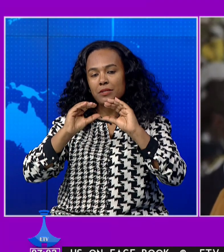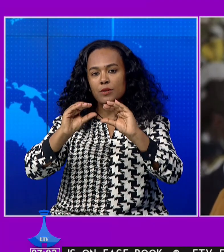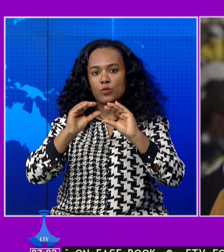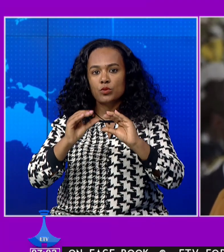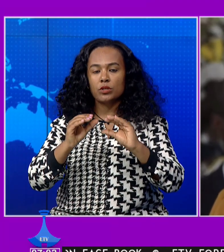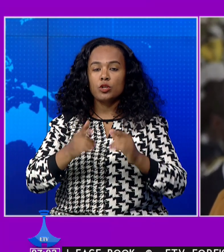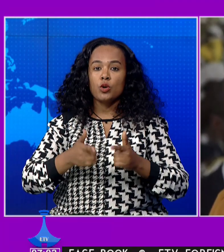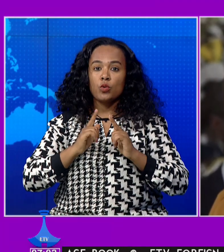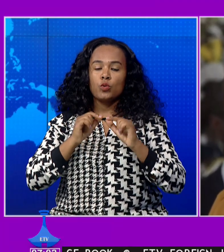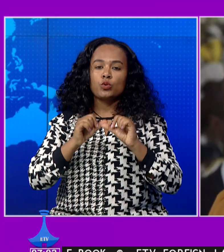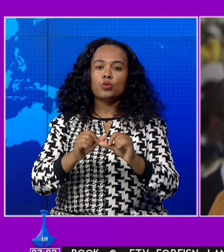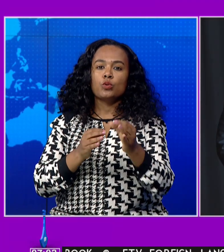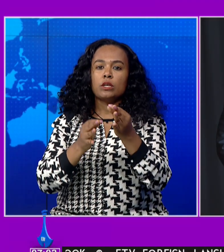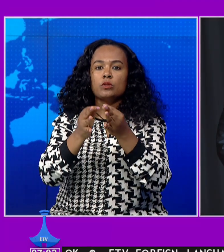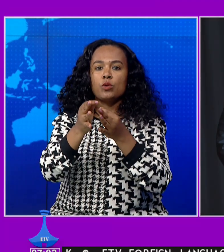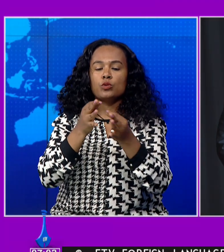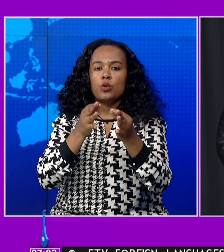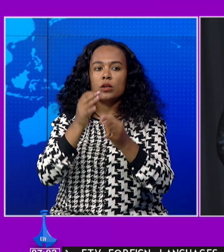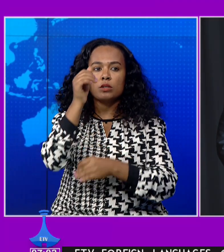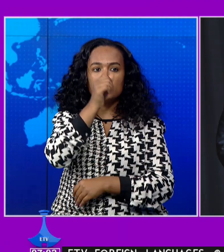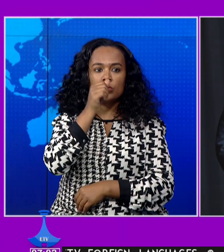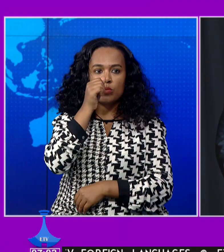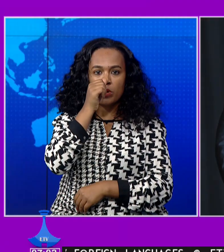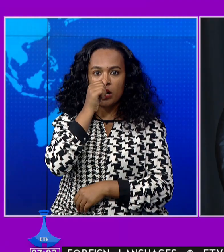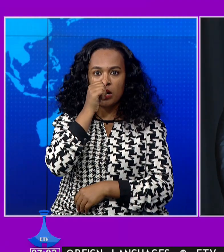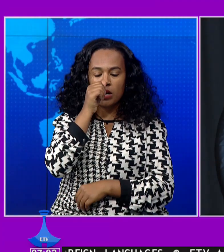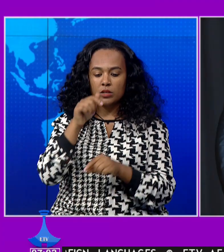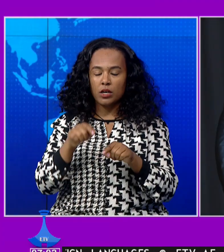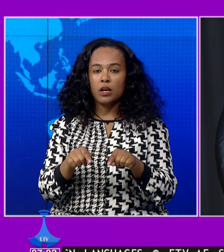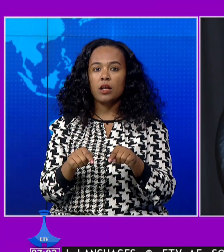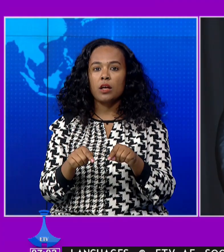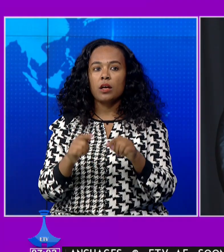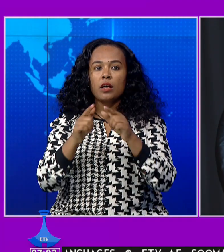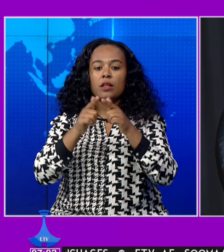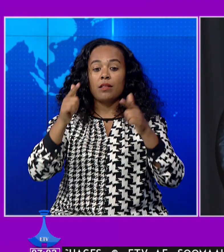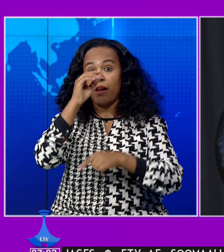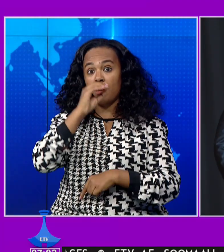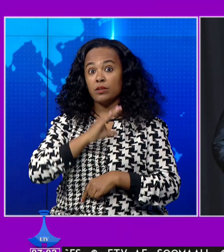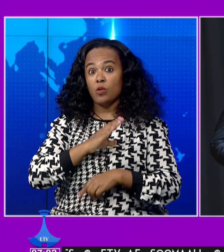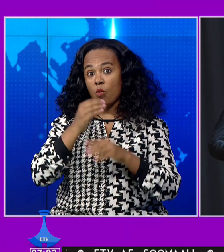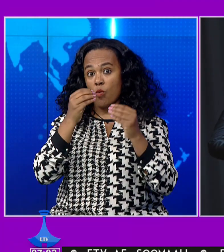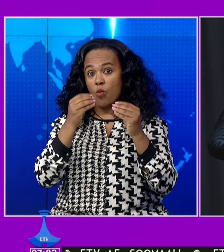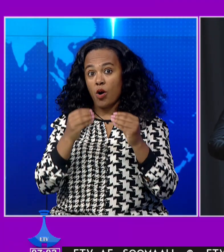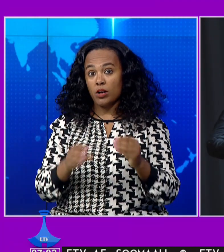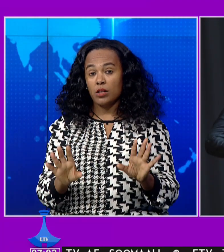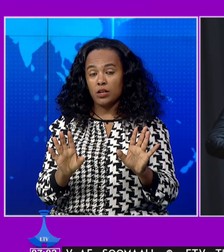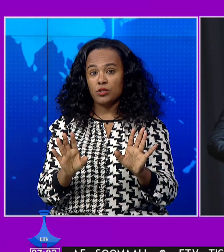የኖሩ ሲሉ ገልጸዋቸዋል። ኢትዮጵያ ዛሬ ታላቅ ሰው አጣለች።